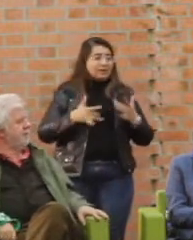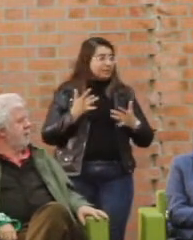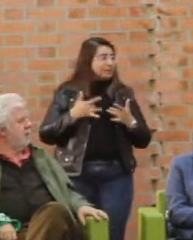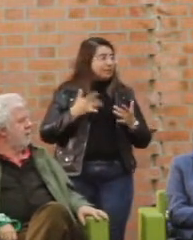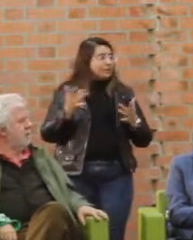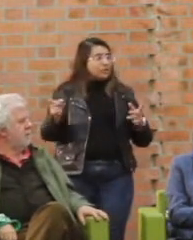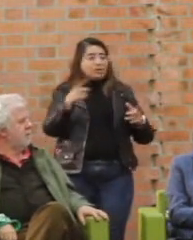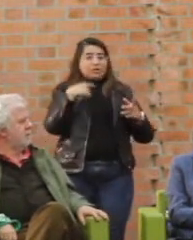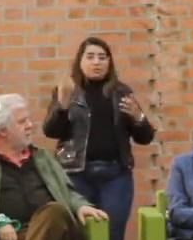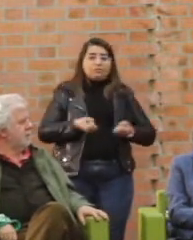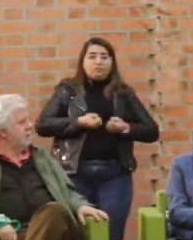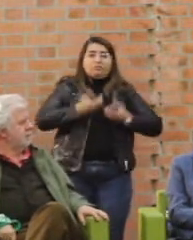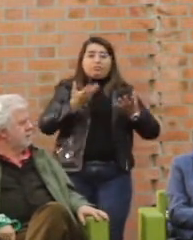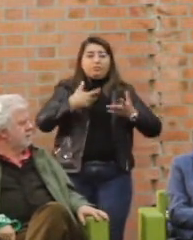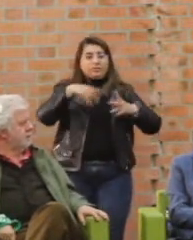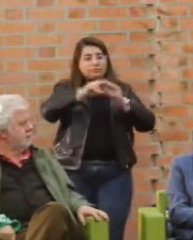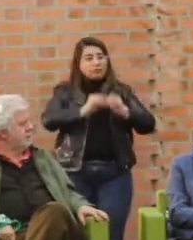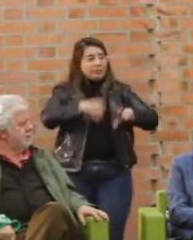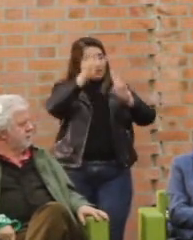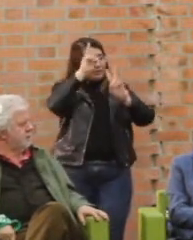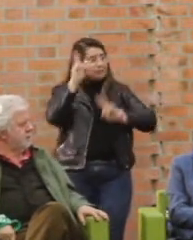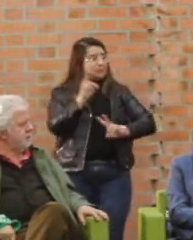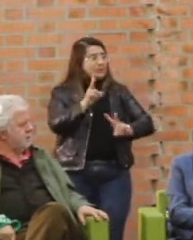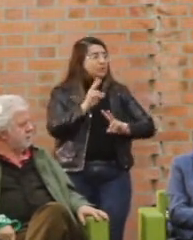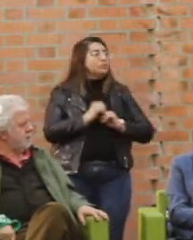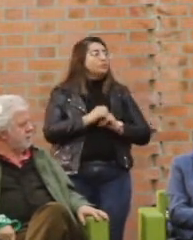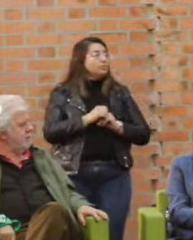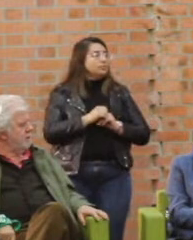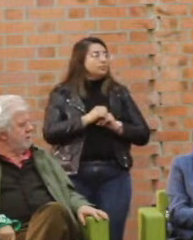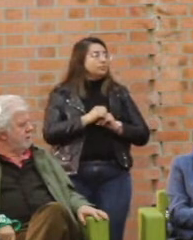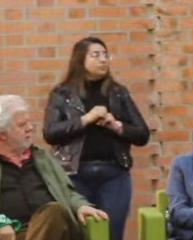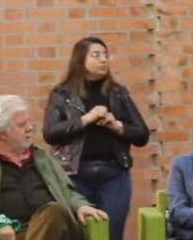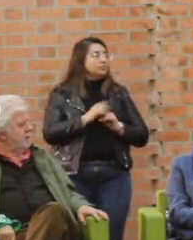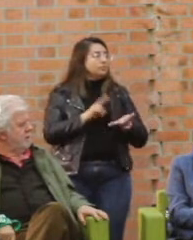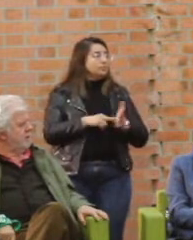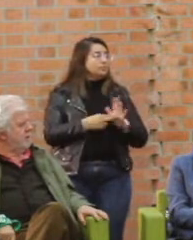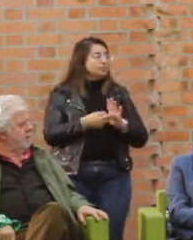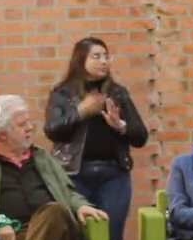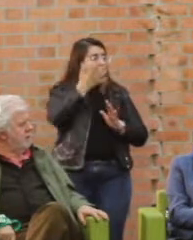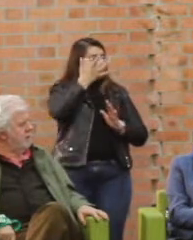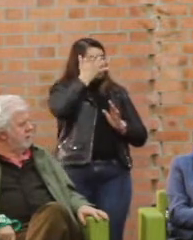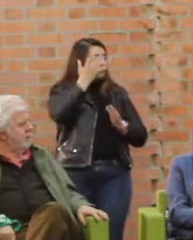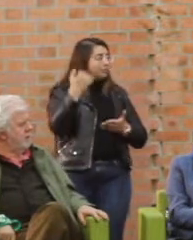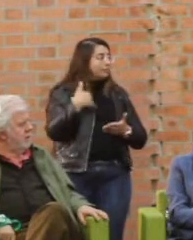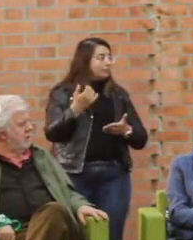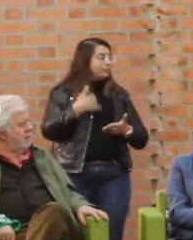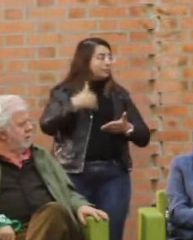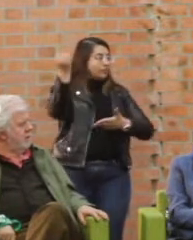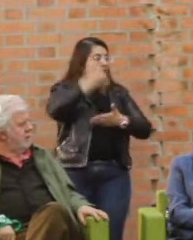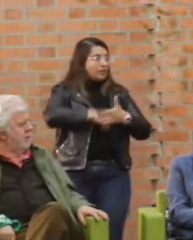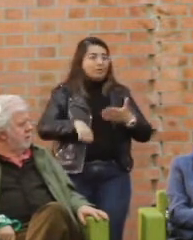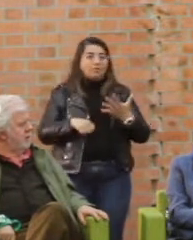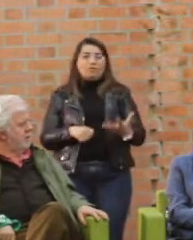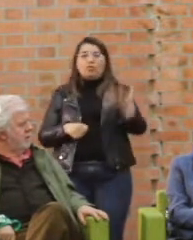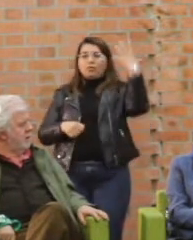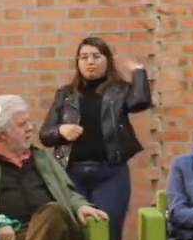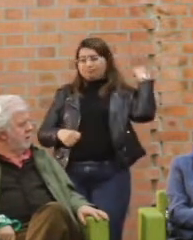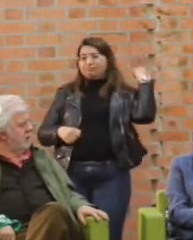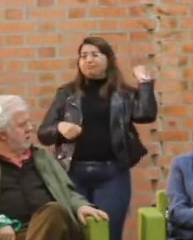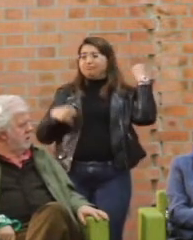desde el respeto y efectivamente desde esta idea de que el aborto existió Y existirá